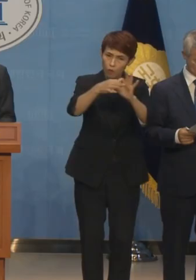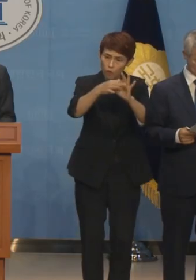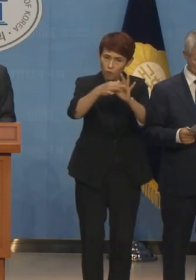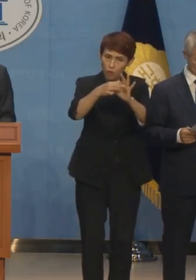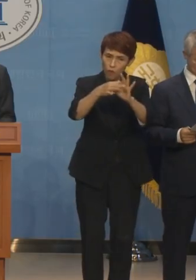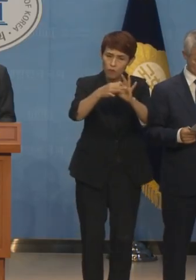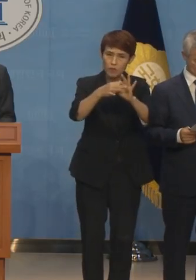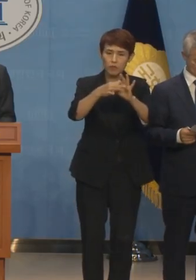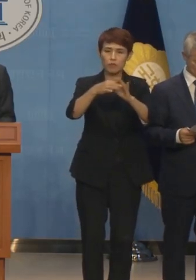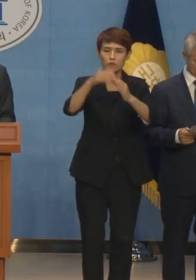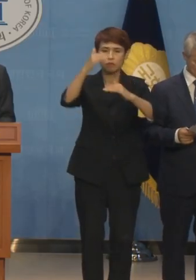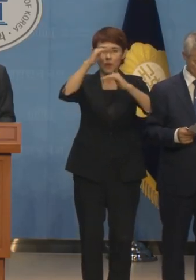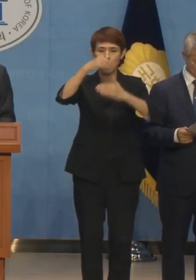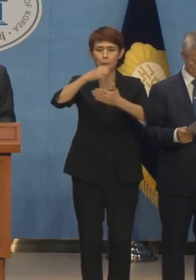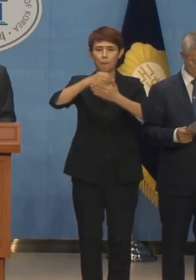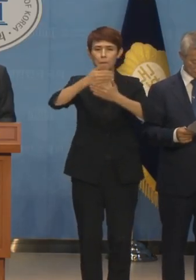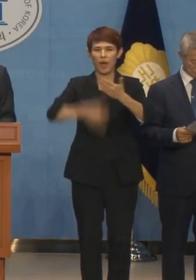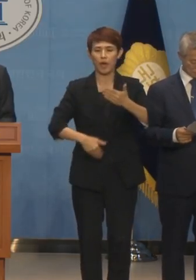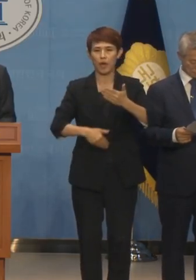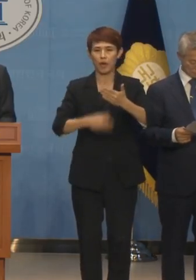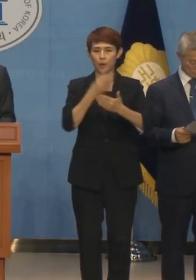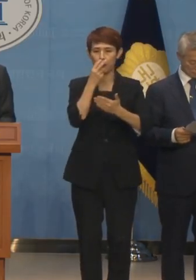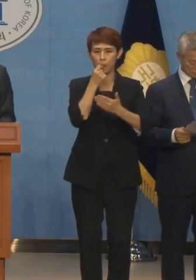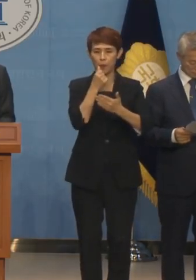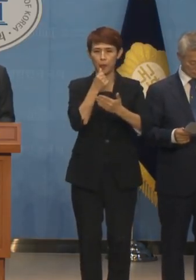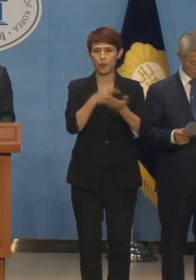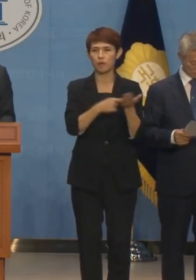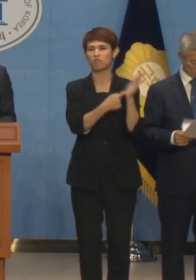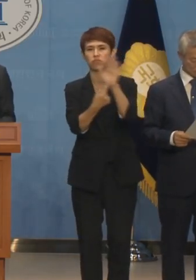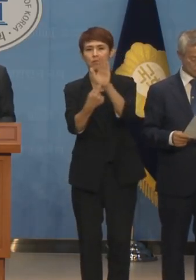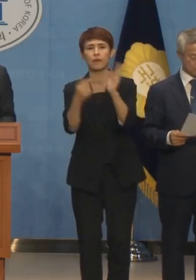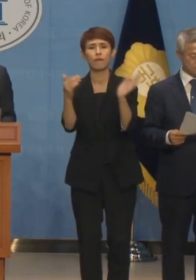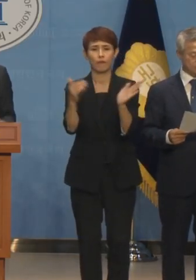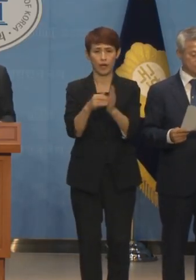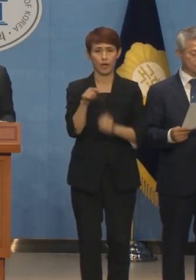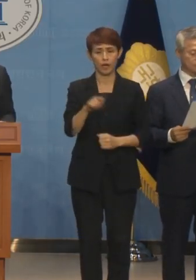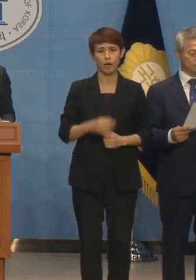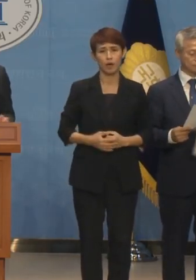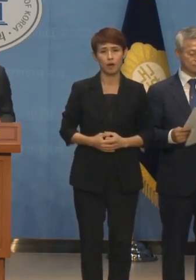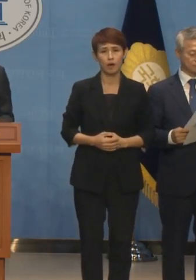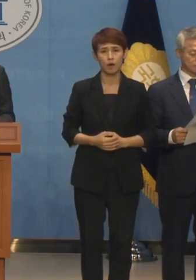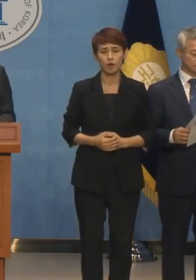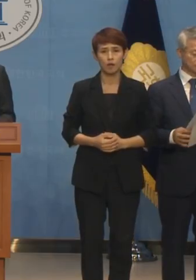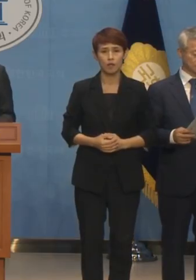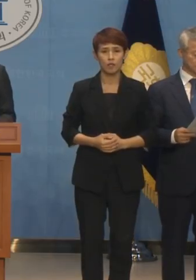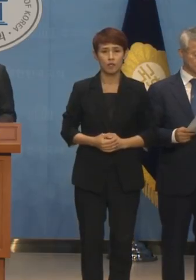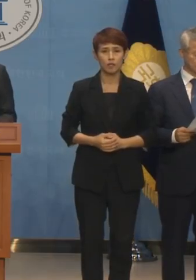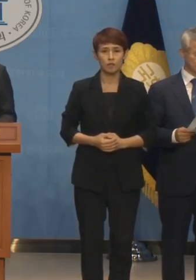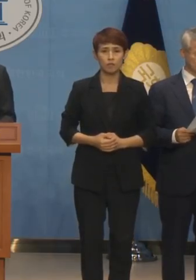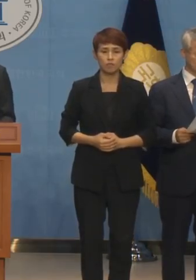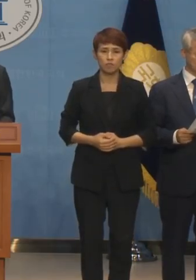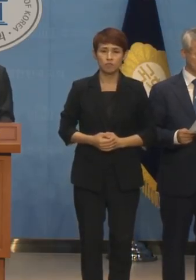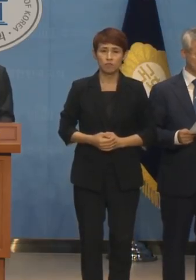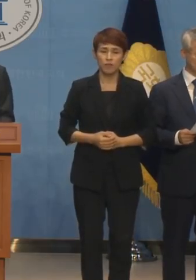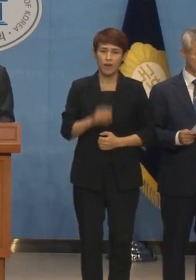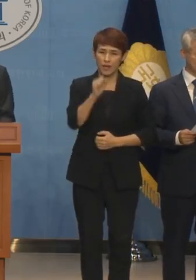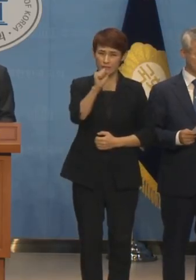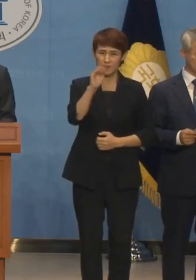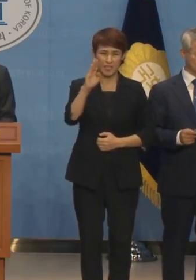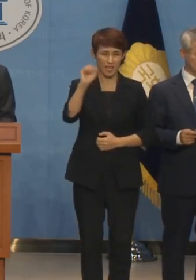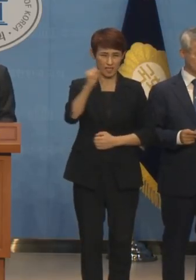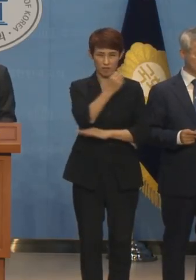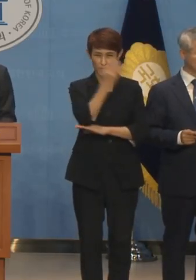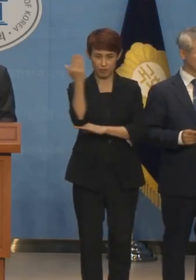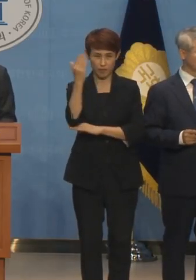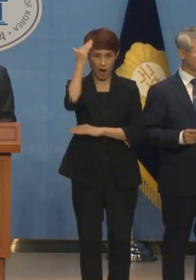쏙 뺀 채 사실을 교묘히 호도한 셈이라고 하였습니다. 아마 위 SBS 보도와